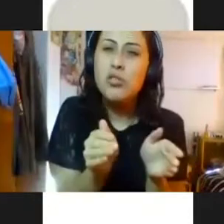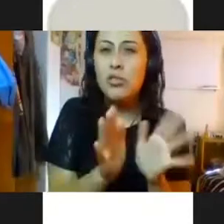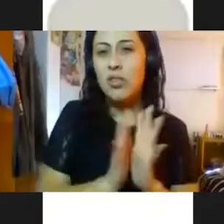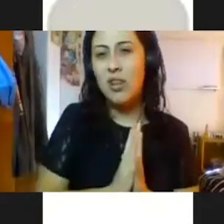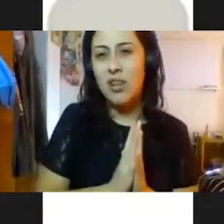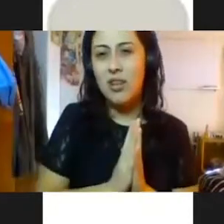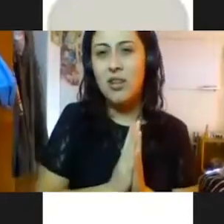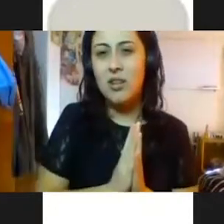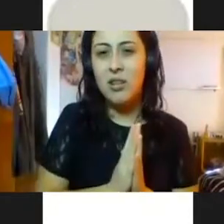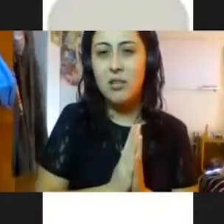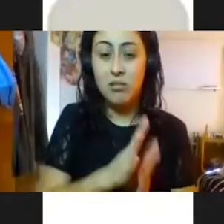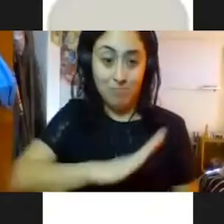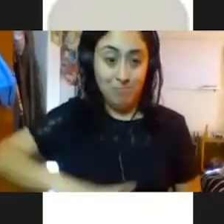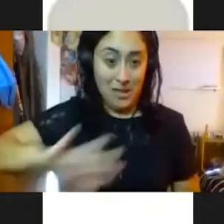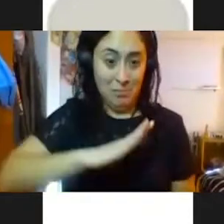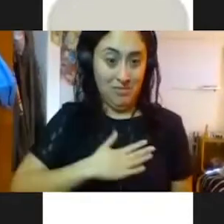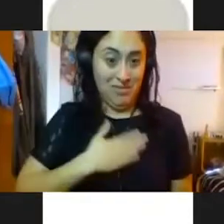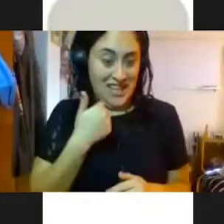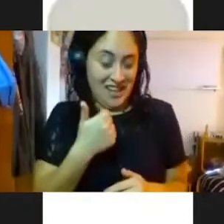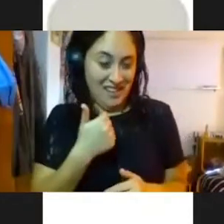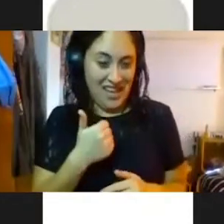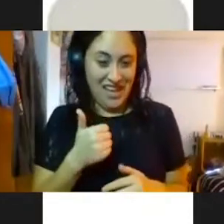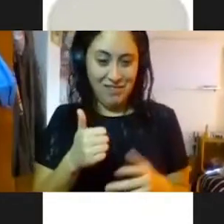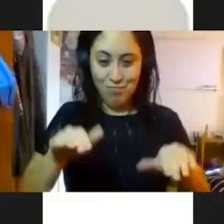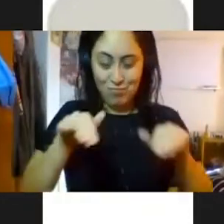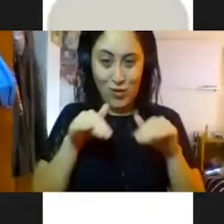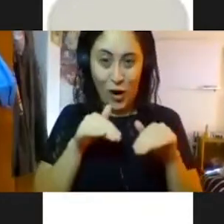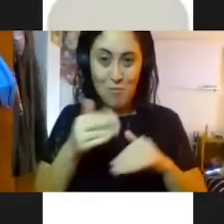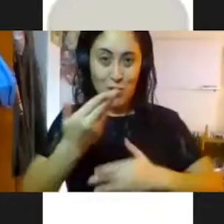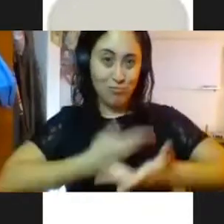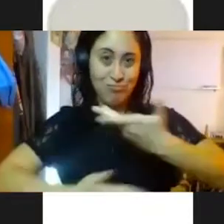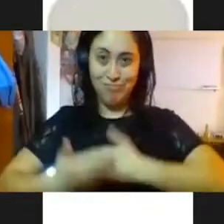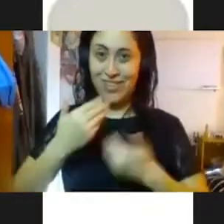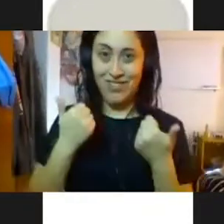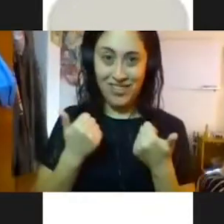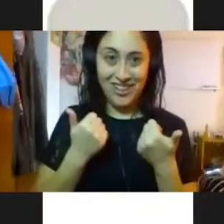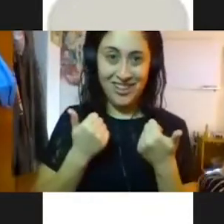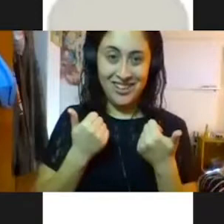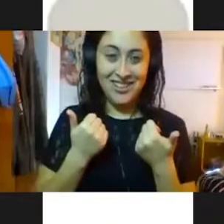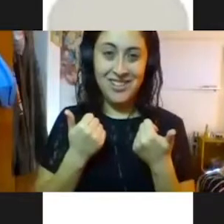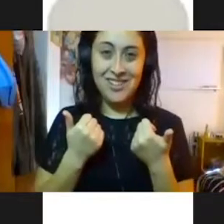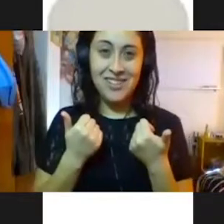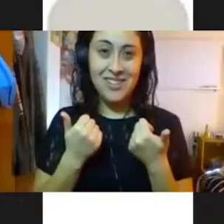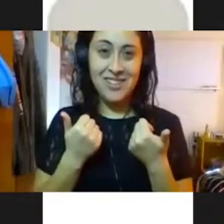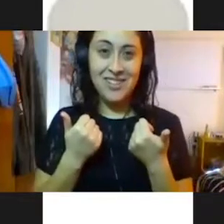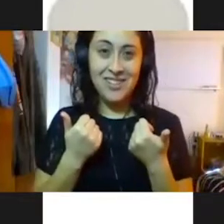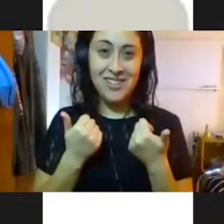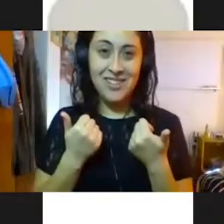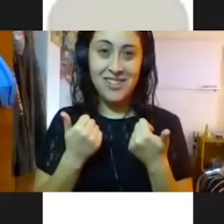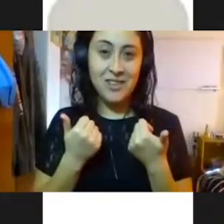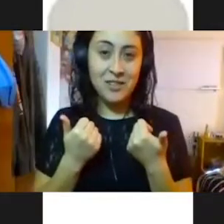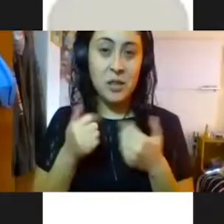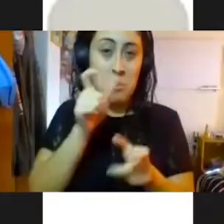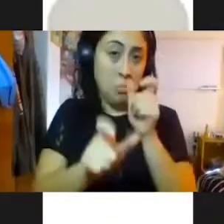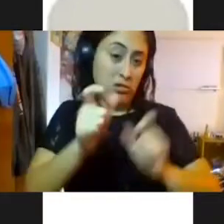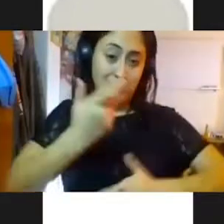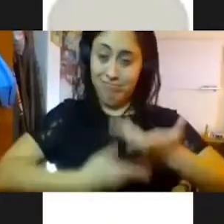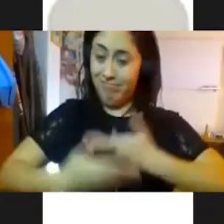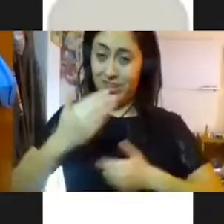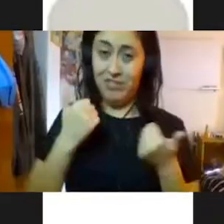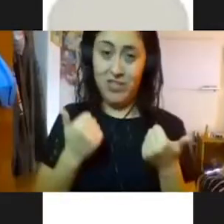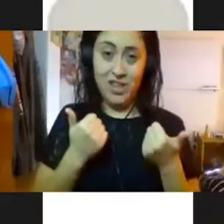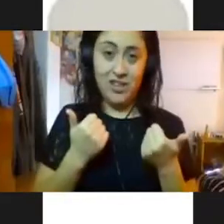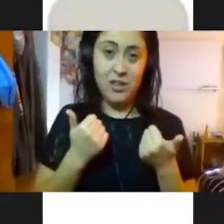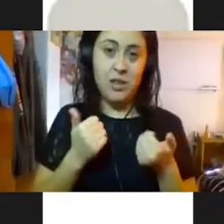si el clima laboral te acompaña y en el fondo se genera un trabajo colaborativo entre las personas, que en este